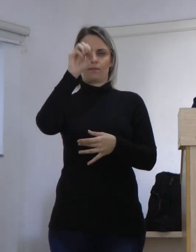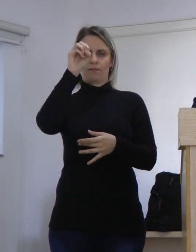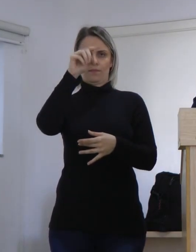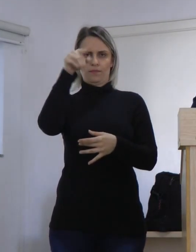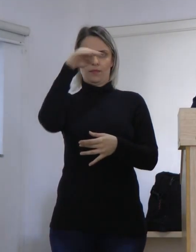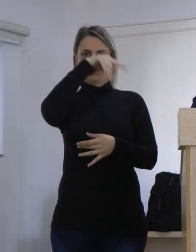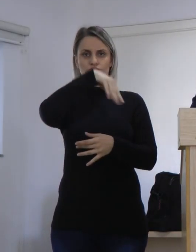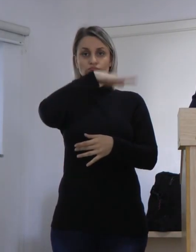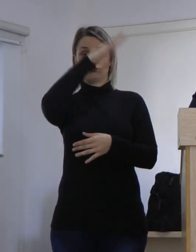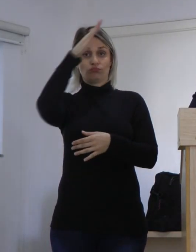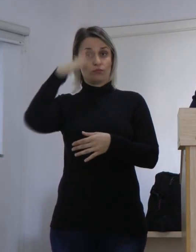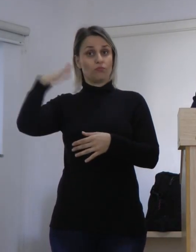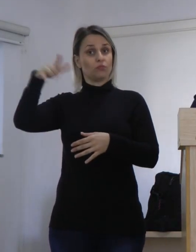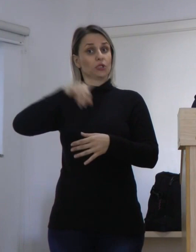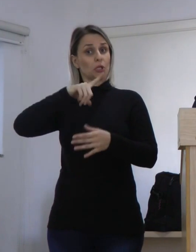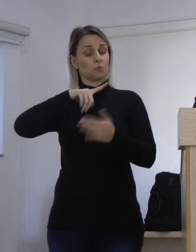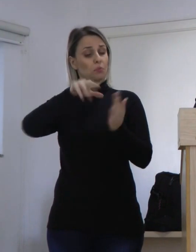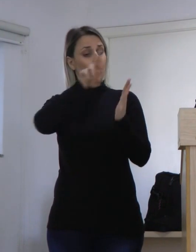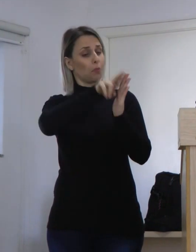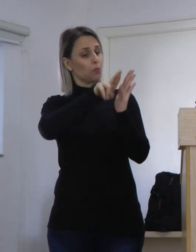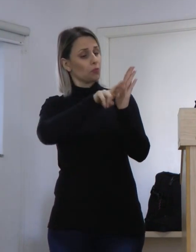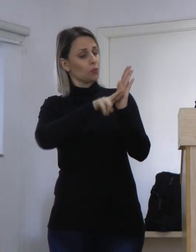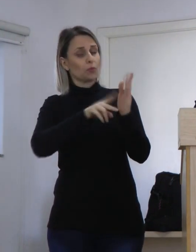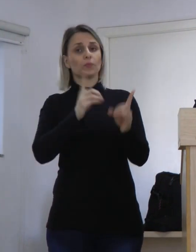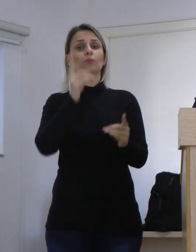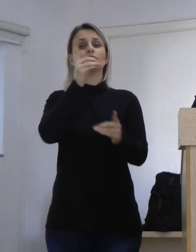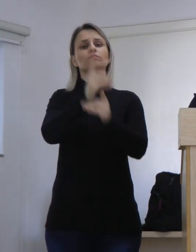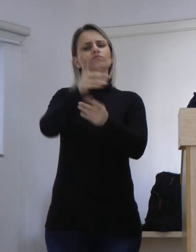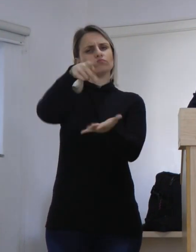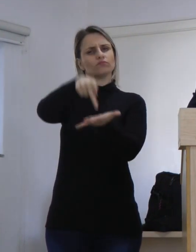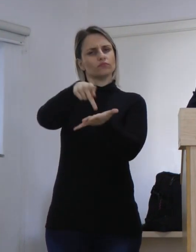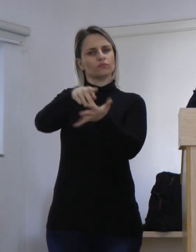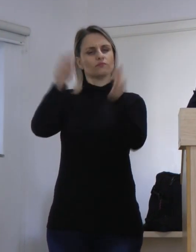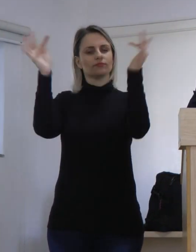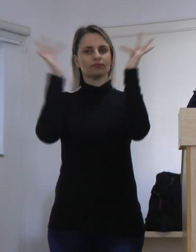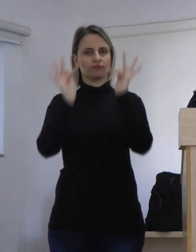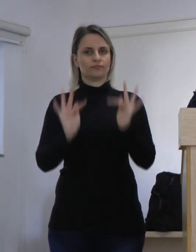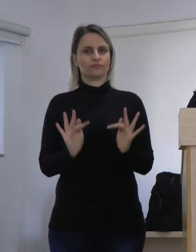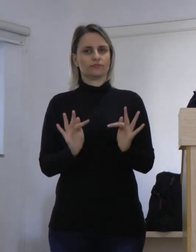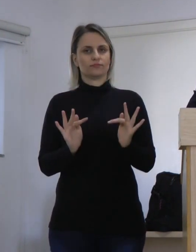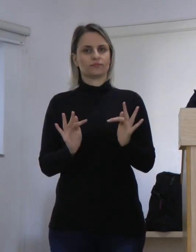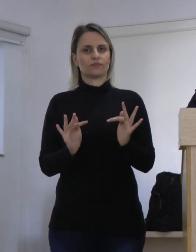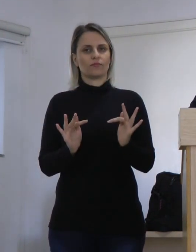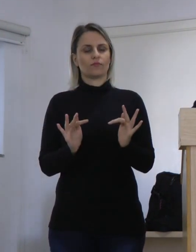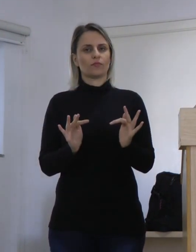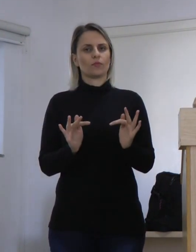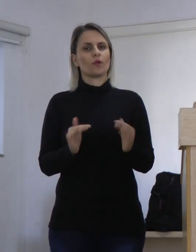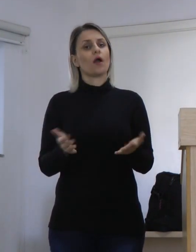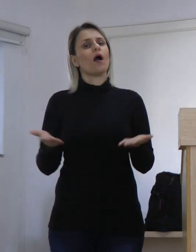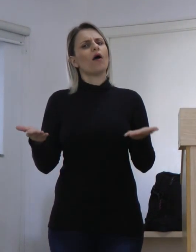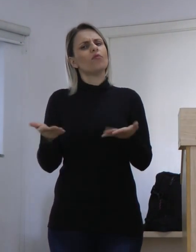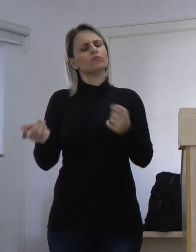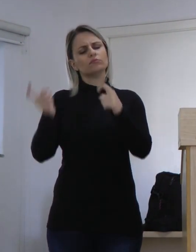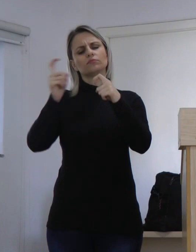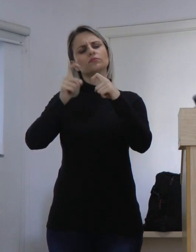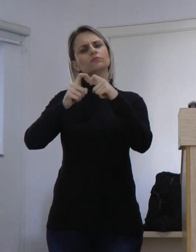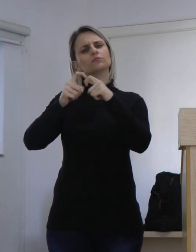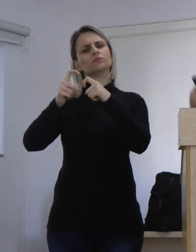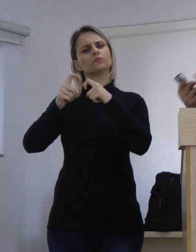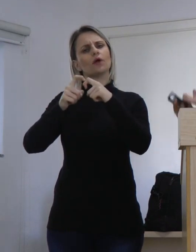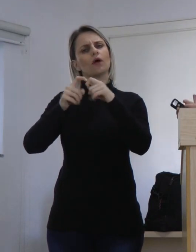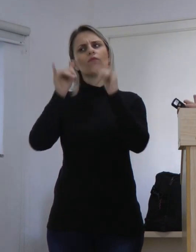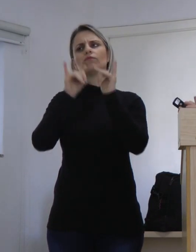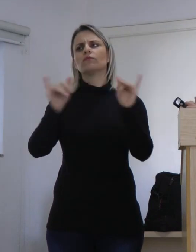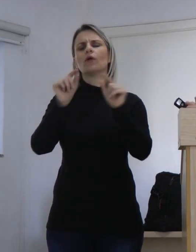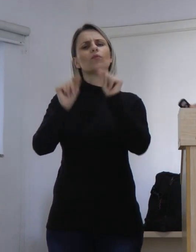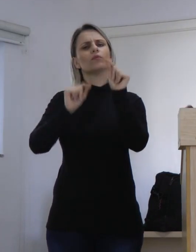felicidade. Então vamos estudar cada vez mais, não é? E a medicina? A medicina vai dizer que a tristeza favorece o aparecimento